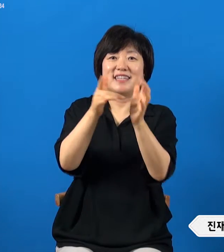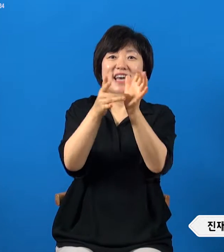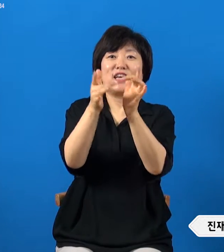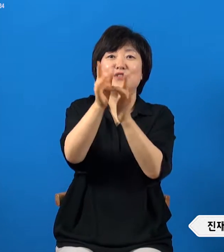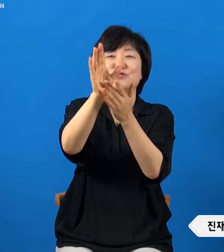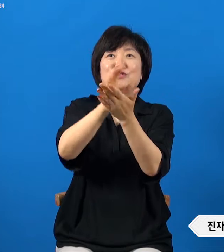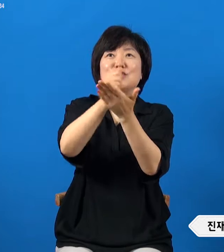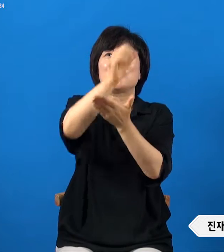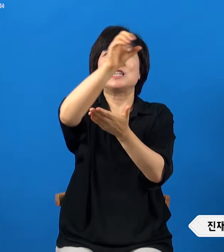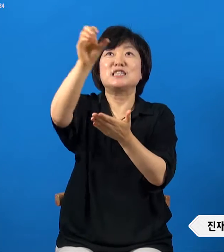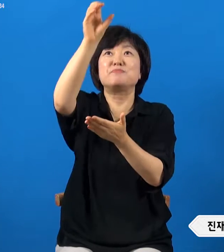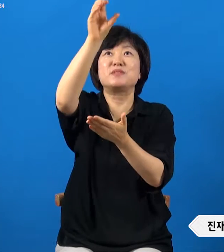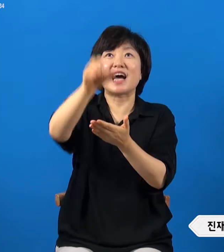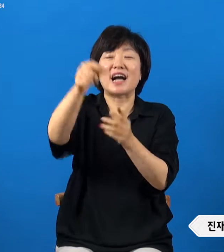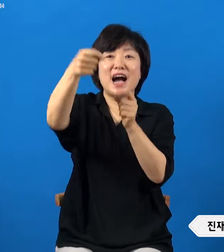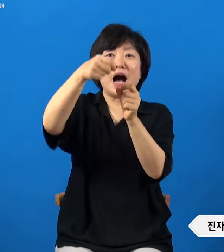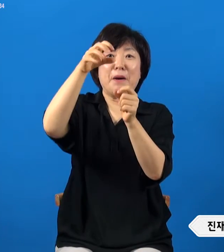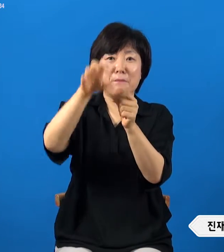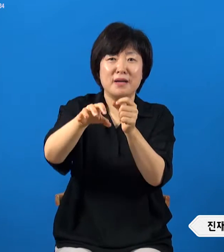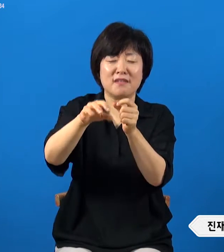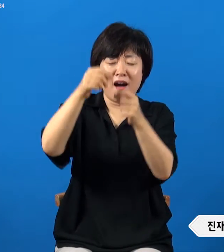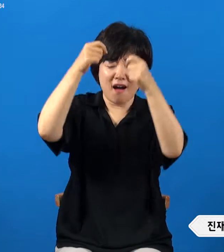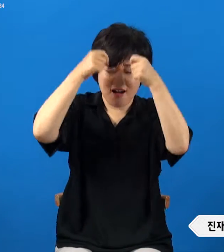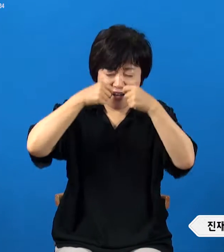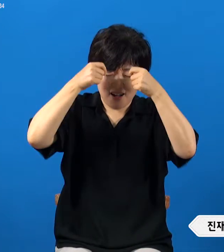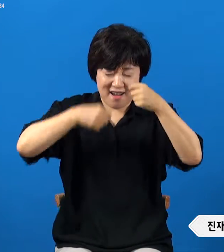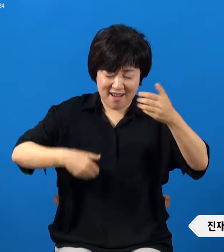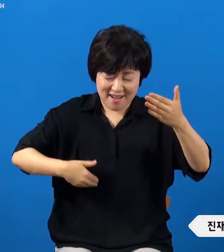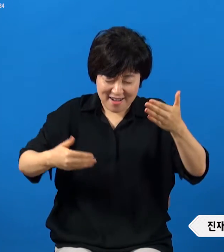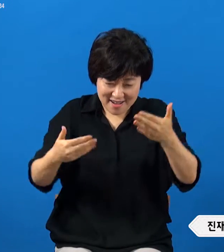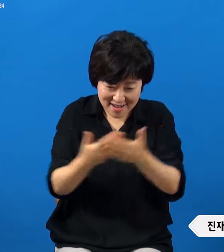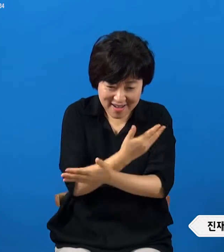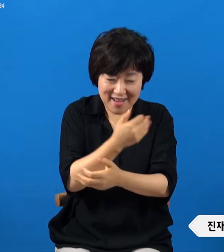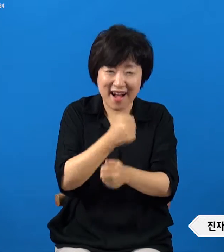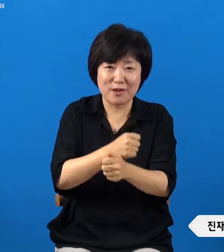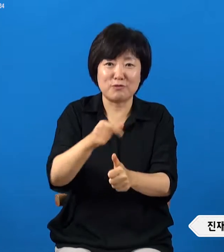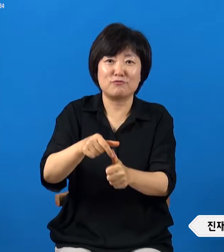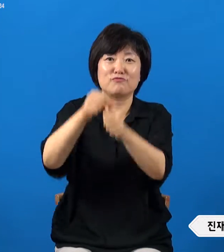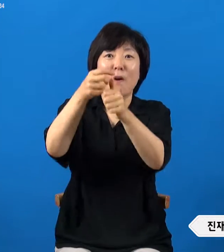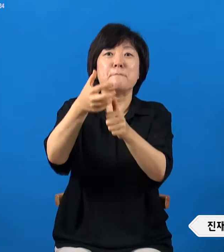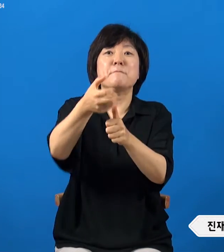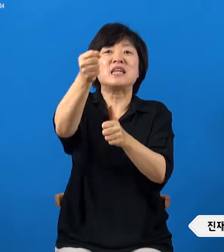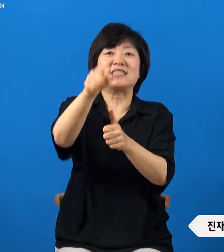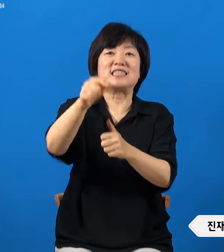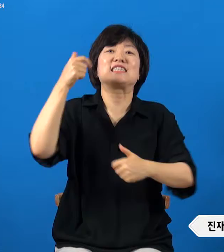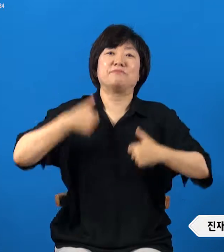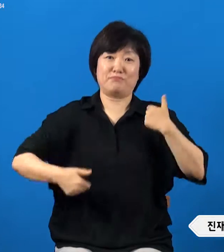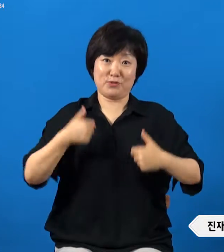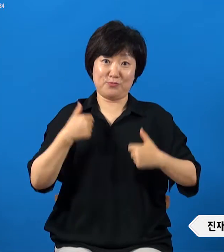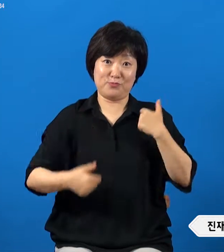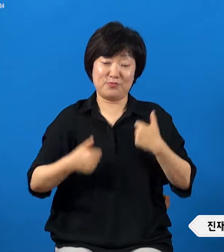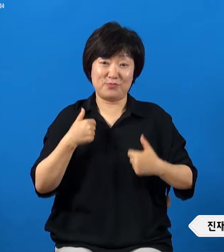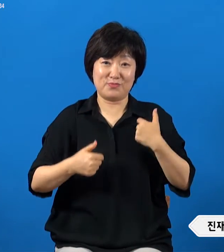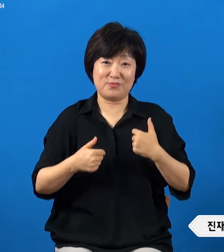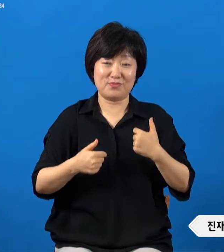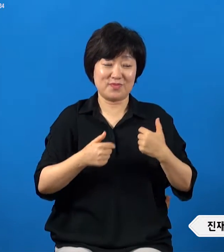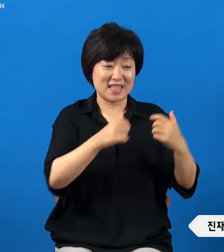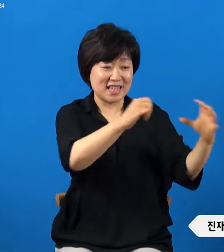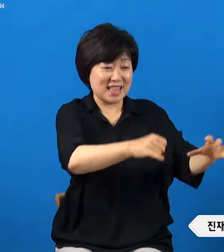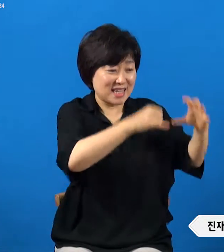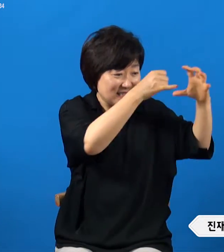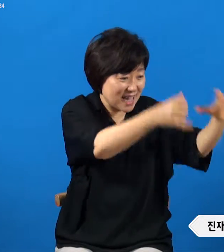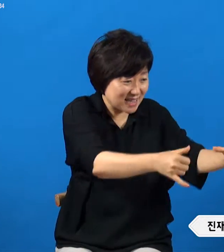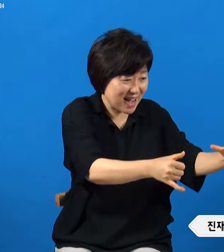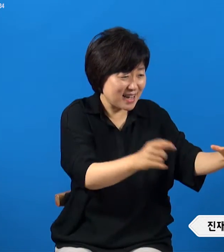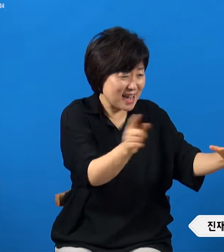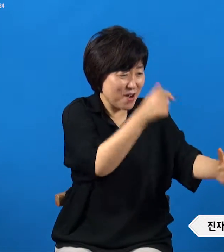앞에 흘리는 눈물로 주님을 영접하는 그때의 기쁨을 경험해 보신 적이 있습니까? 세상에 어떤 기쁨도